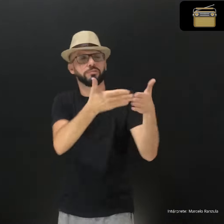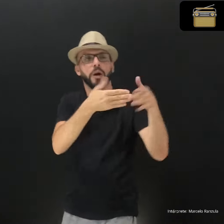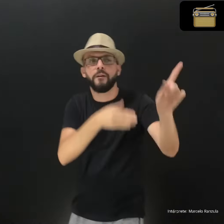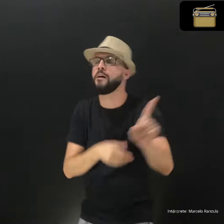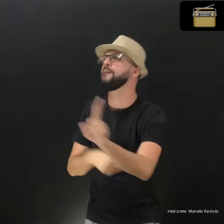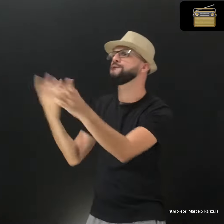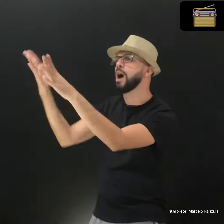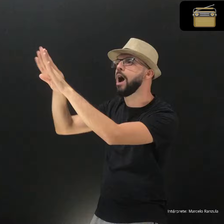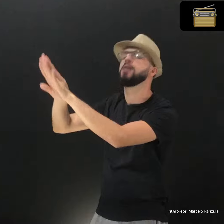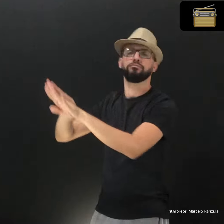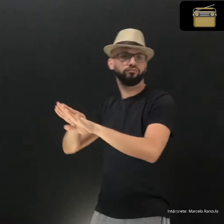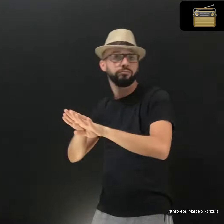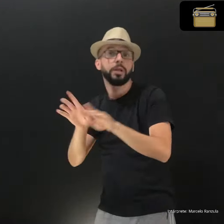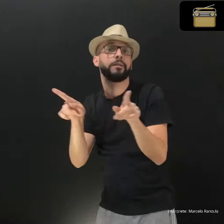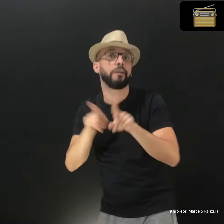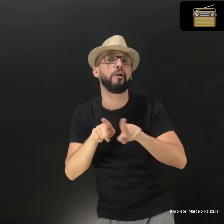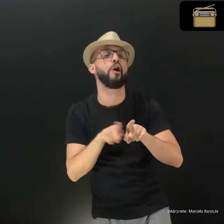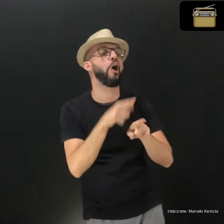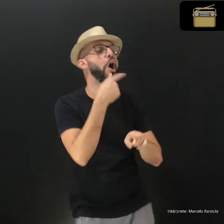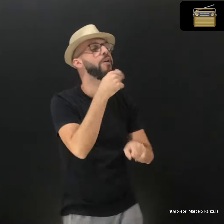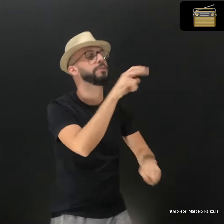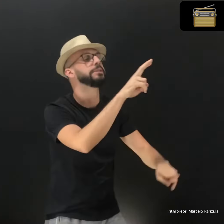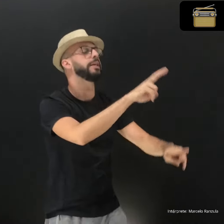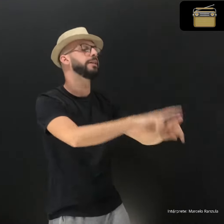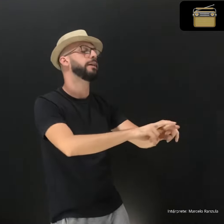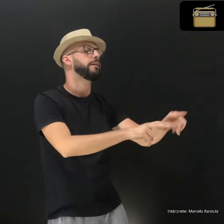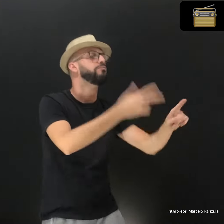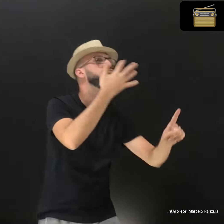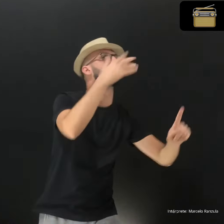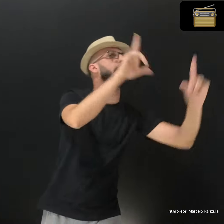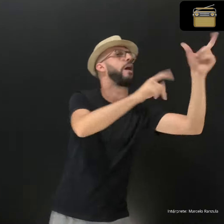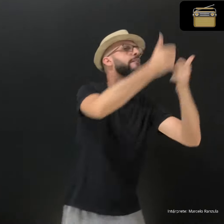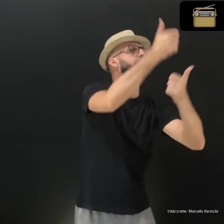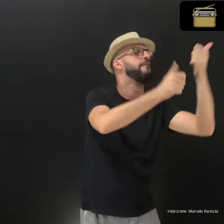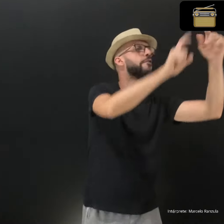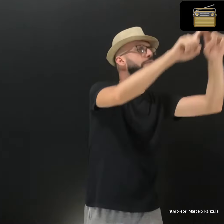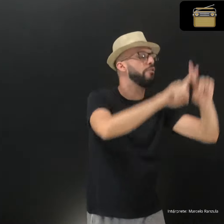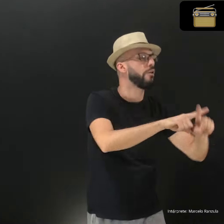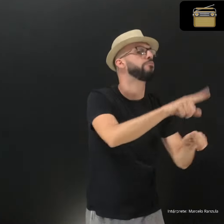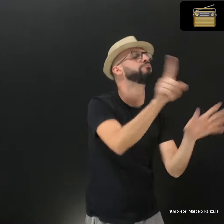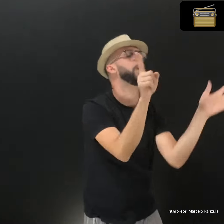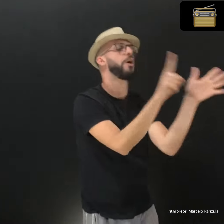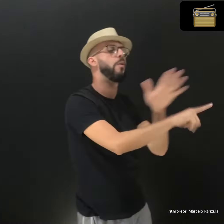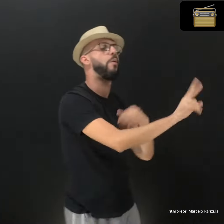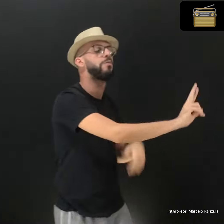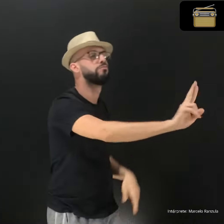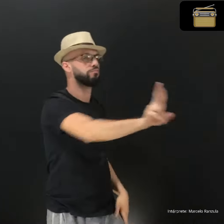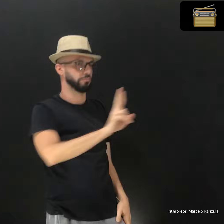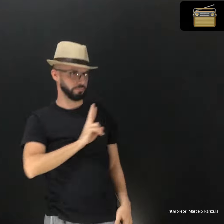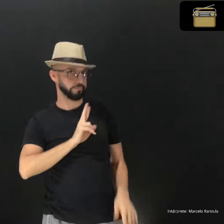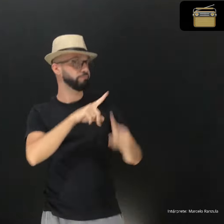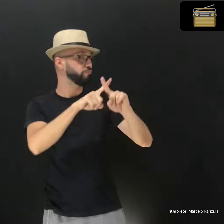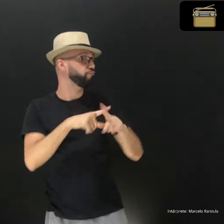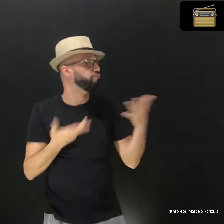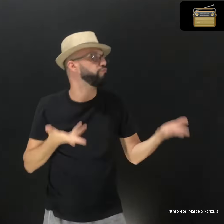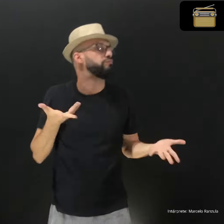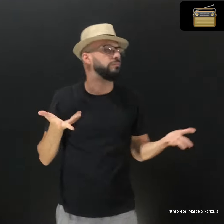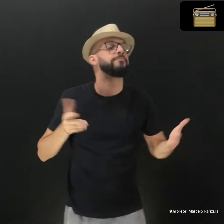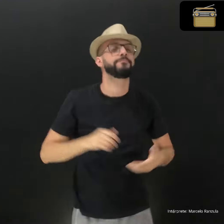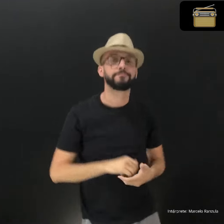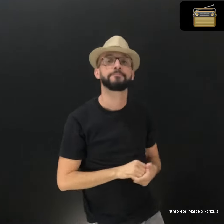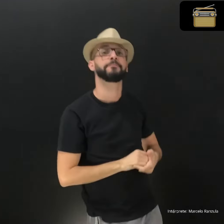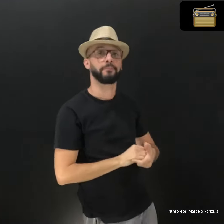não estou disposto a ficar exposto ao sol Vá perguntar a seu freguês do lado, qual foi o resultado do